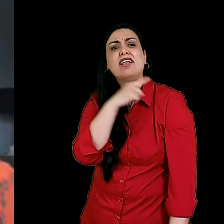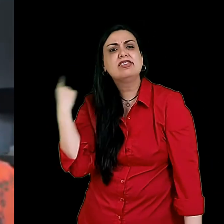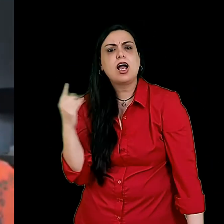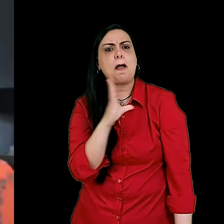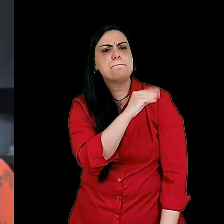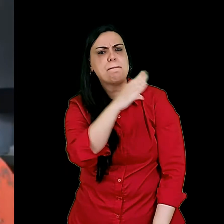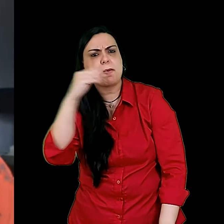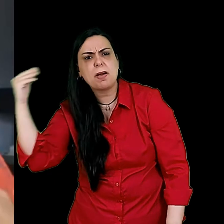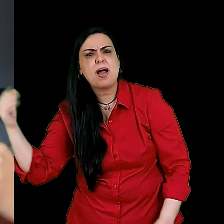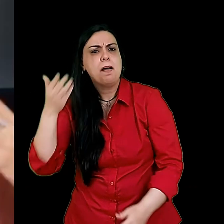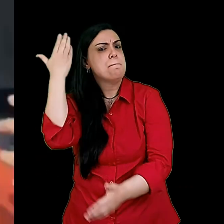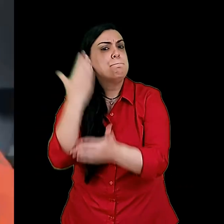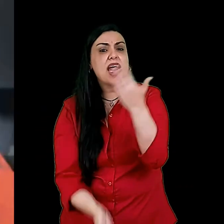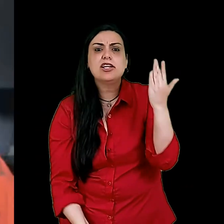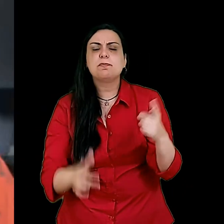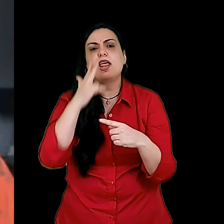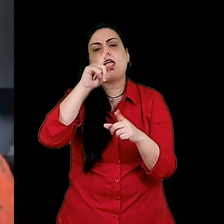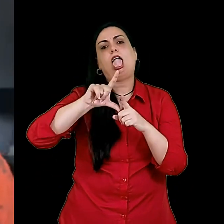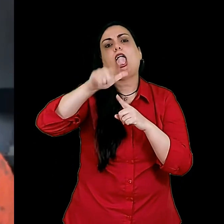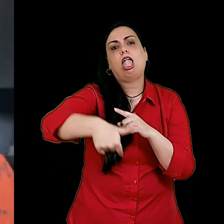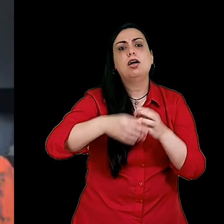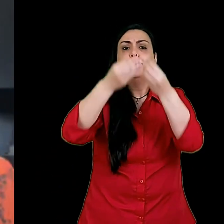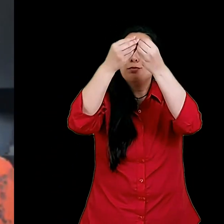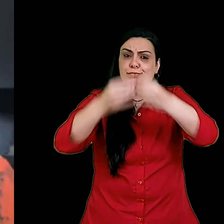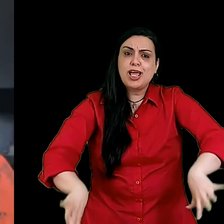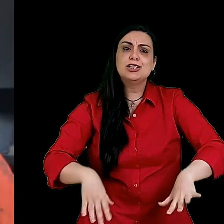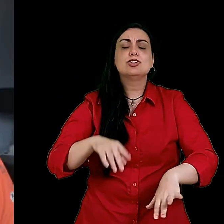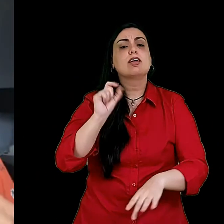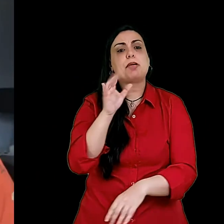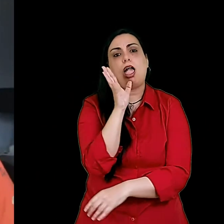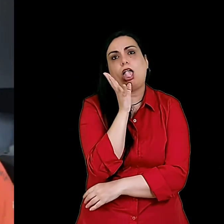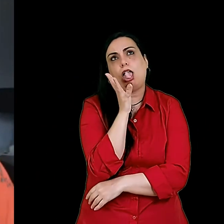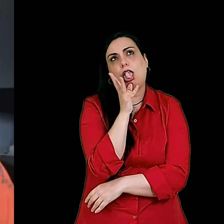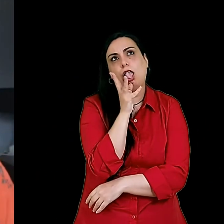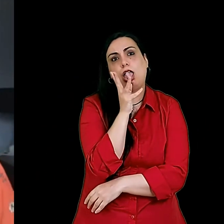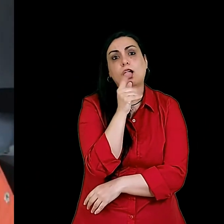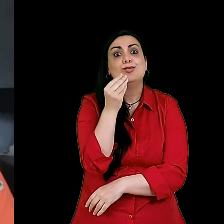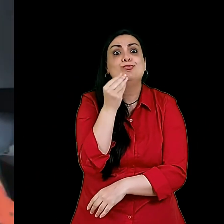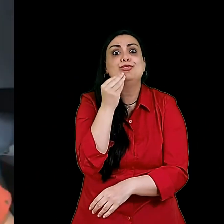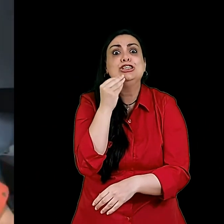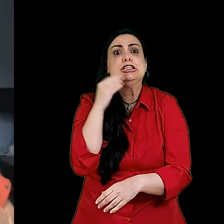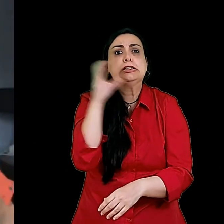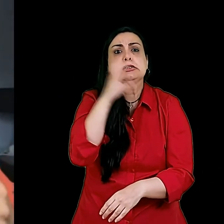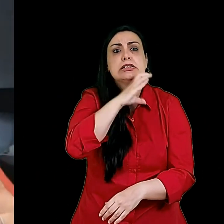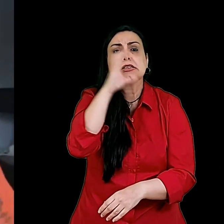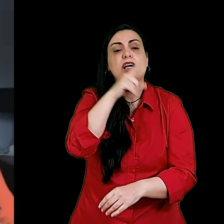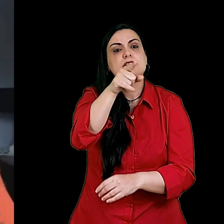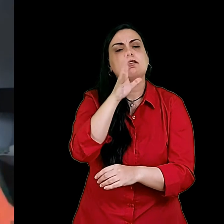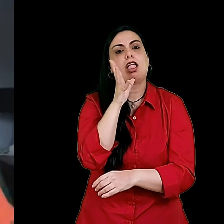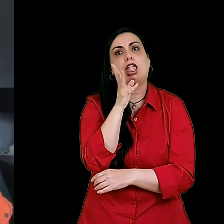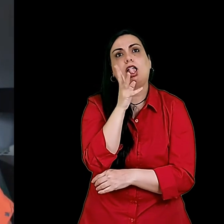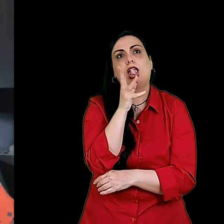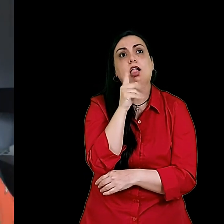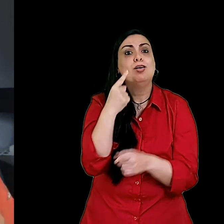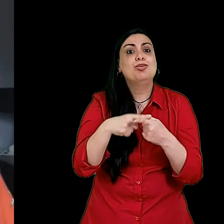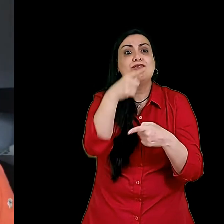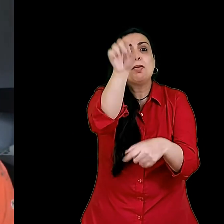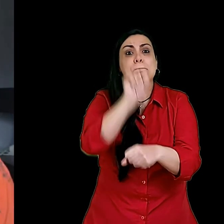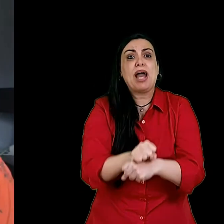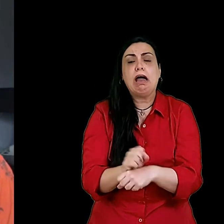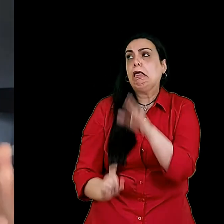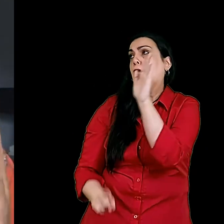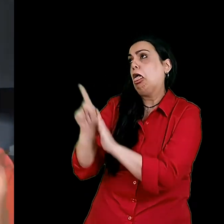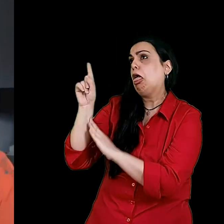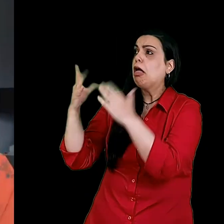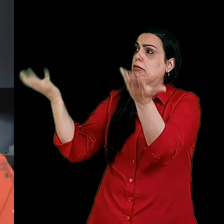esse questionamento atrasa, protela, joga para depois e vai trazendo lentidão dentro desse